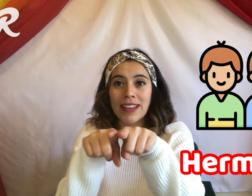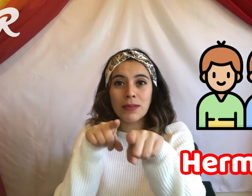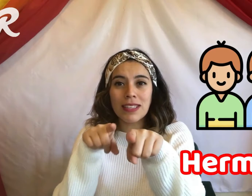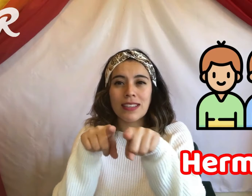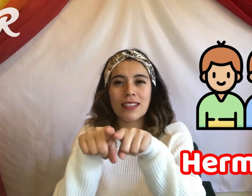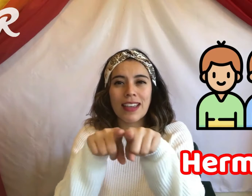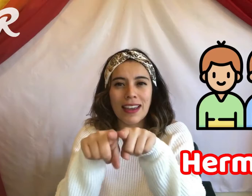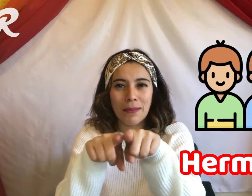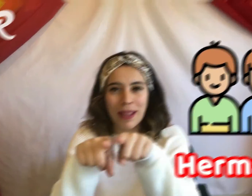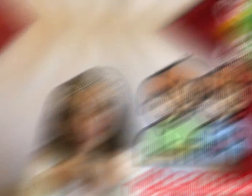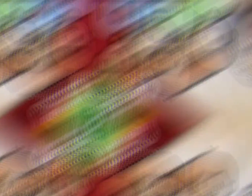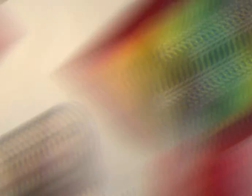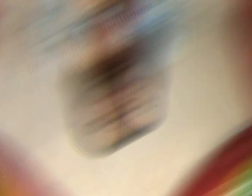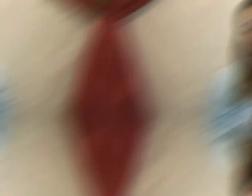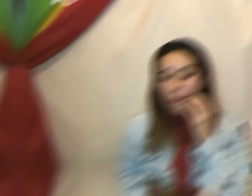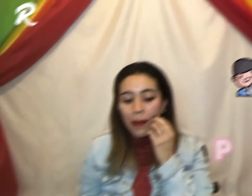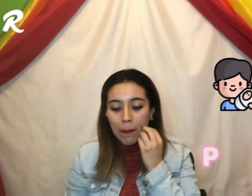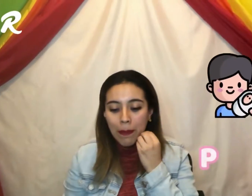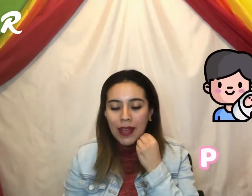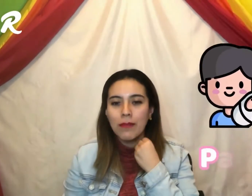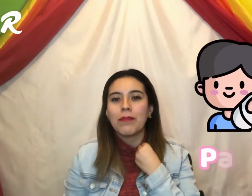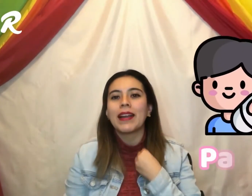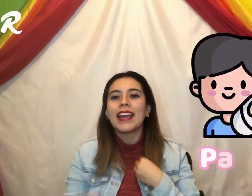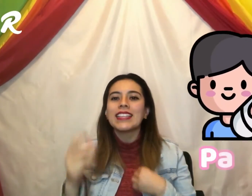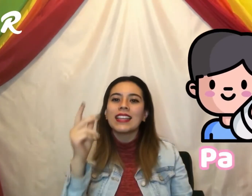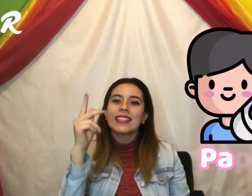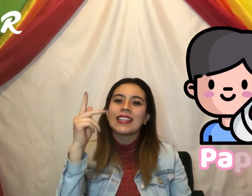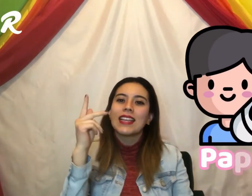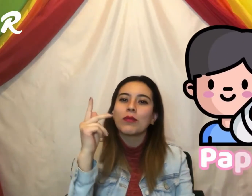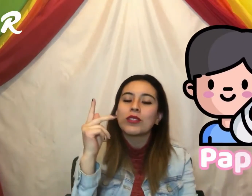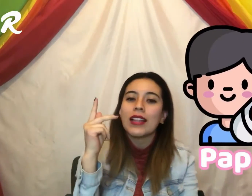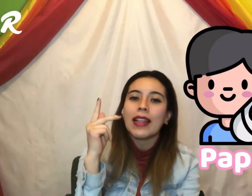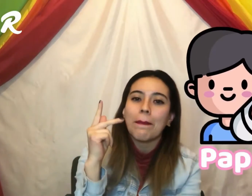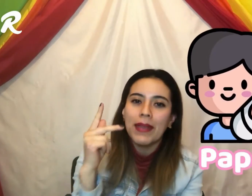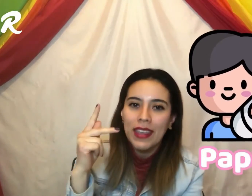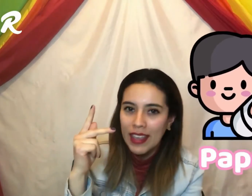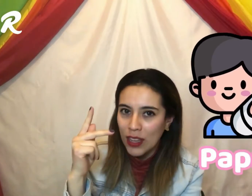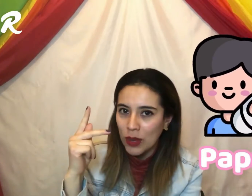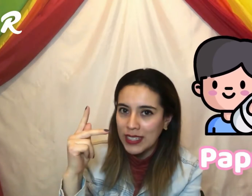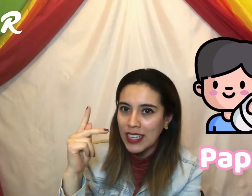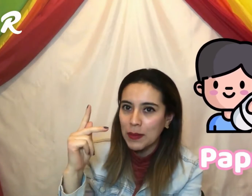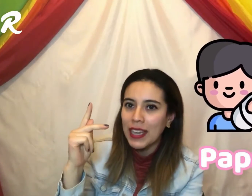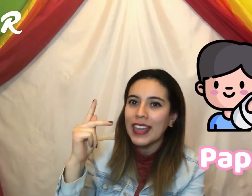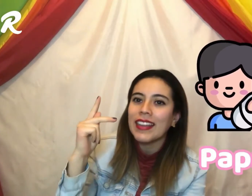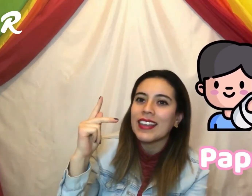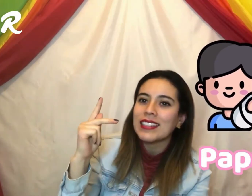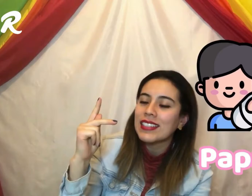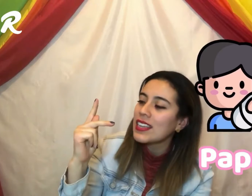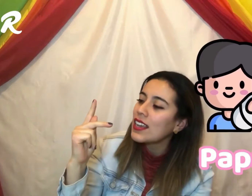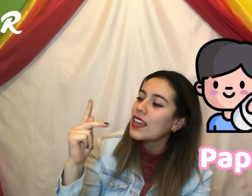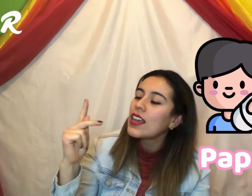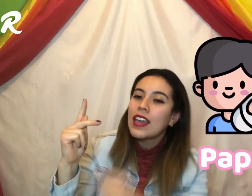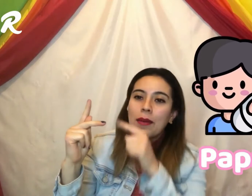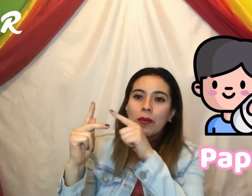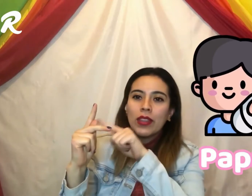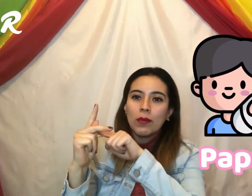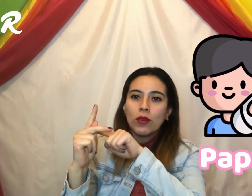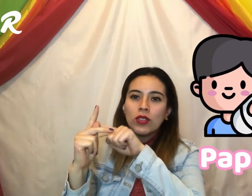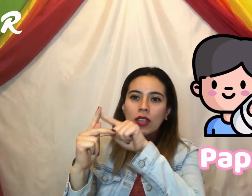veces. Hermano. Papá, para eso necesitamos la P en lengua de señas mexicana, que es así. Ponemos el